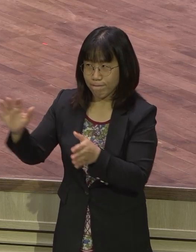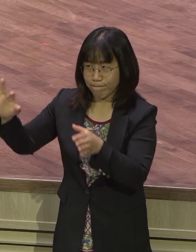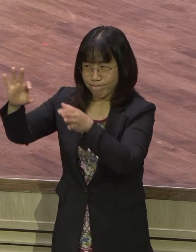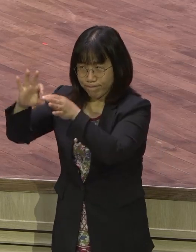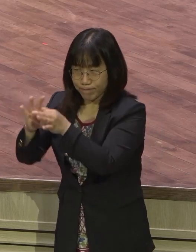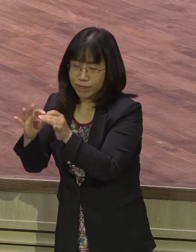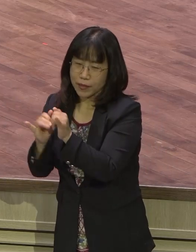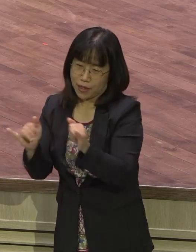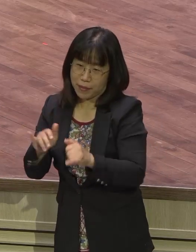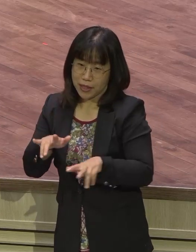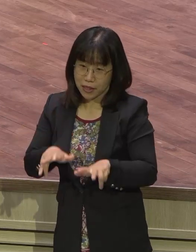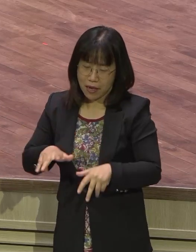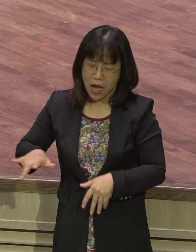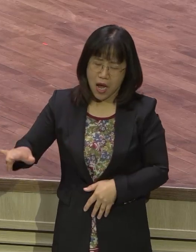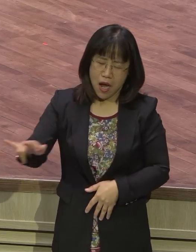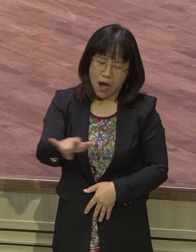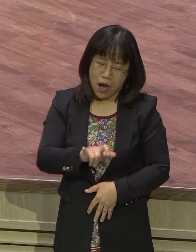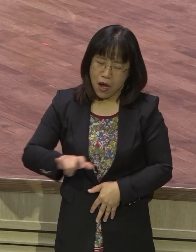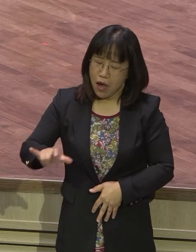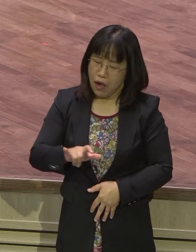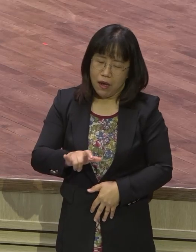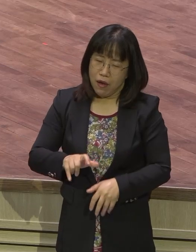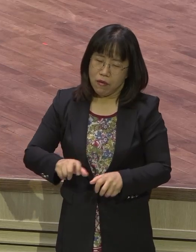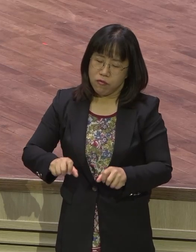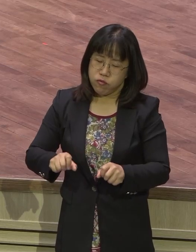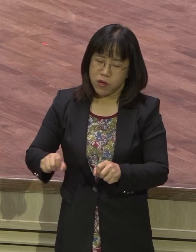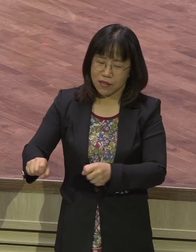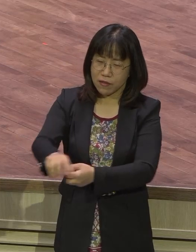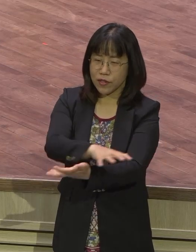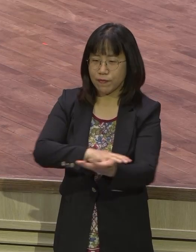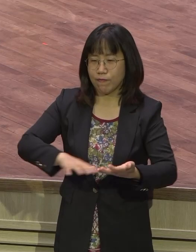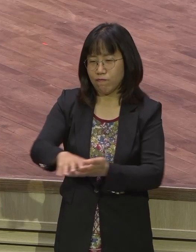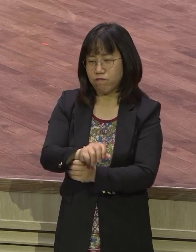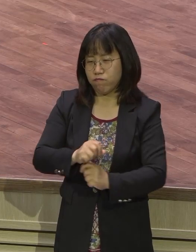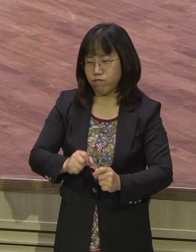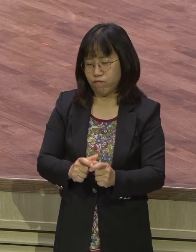지금 코로나19가 난린데 강서구에도 난린데